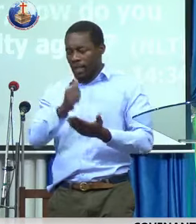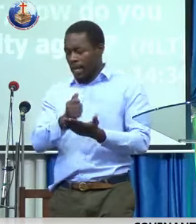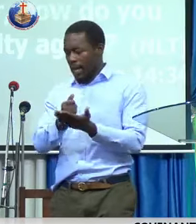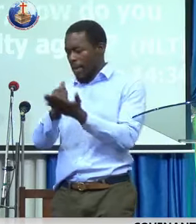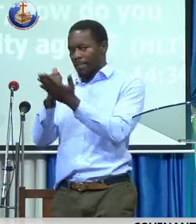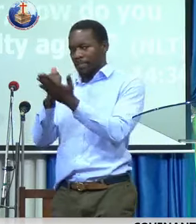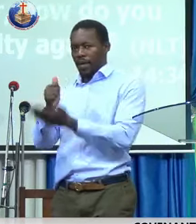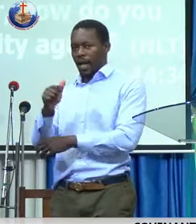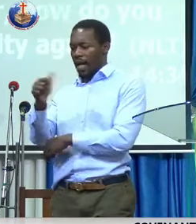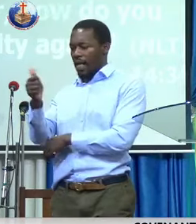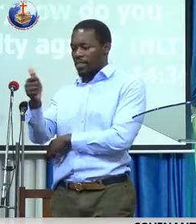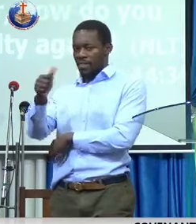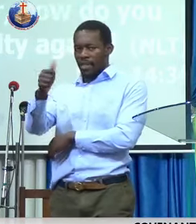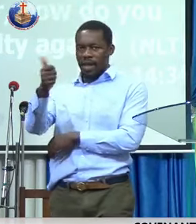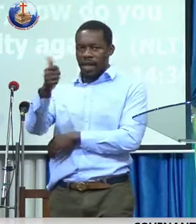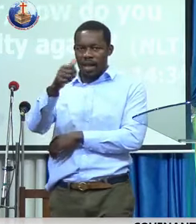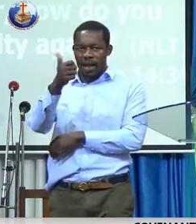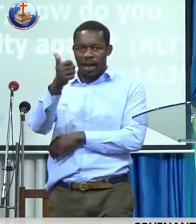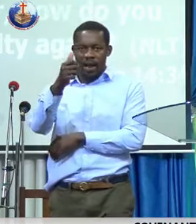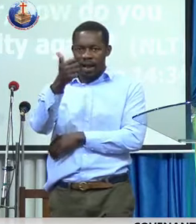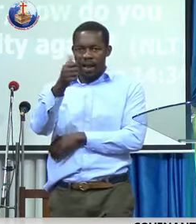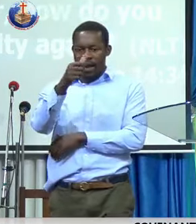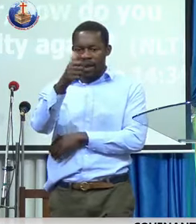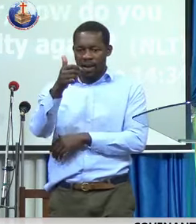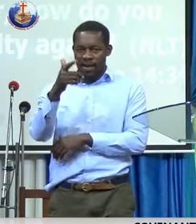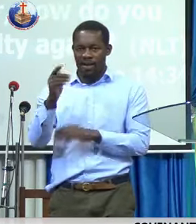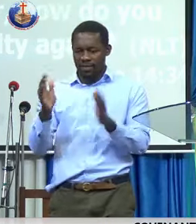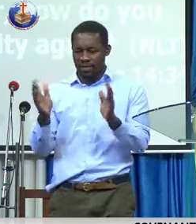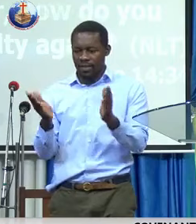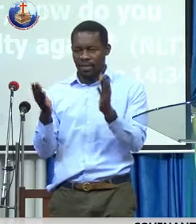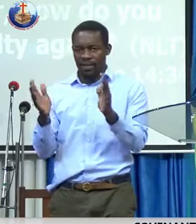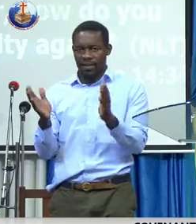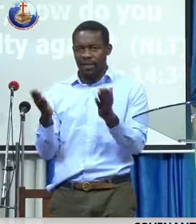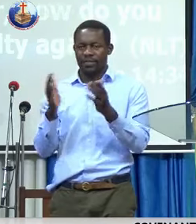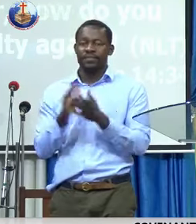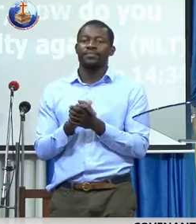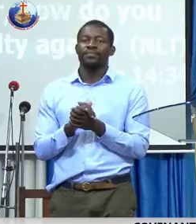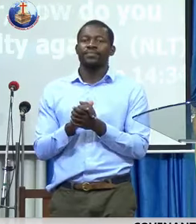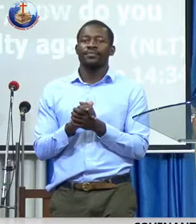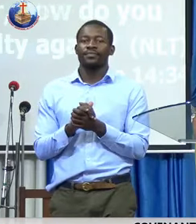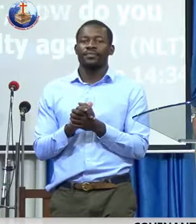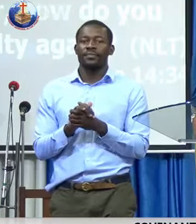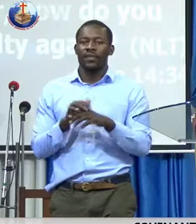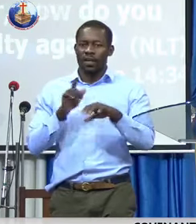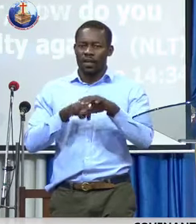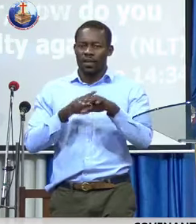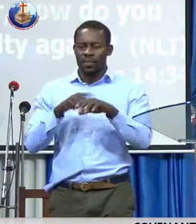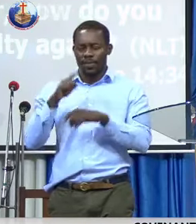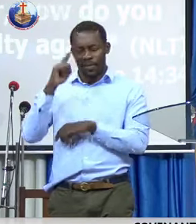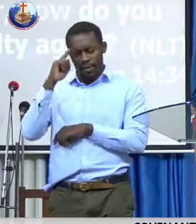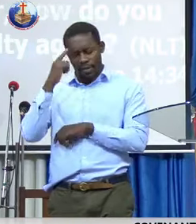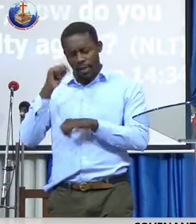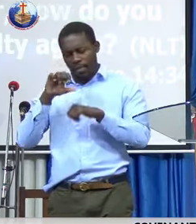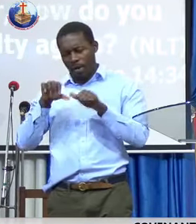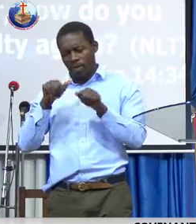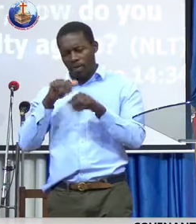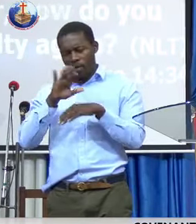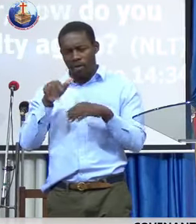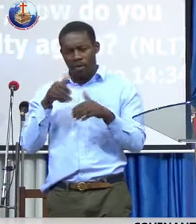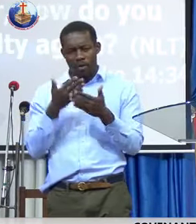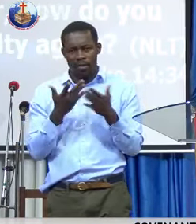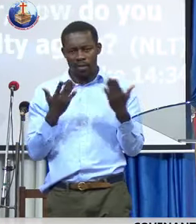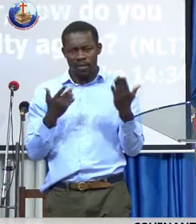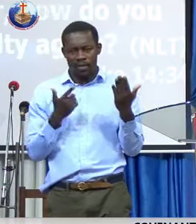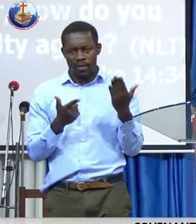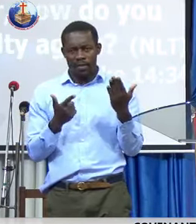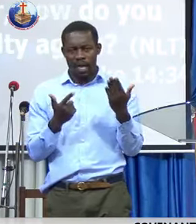maisha yetu yanafaa kuongeza kuinua watu ambao tunakutana nao. As we ponder on these things. Tunapotafakari mambo haya. Let's ask